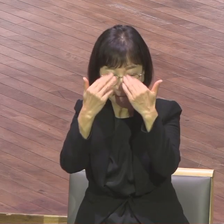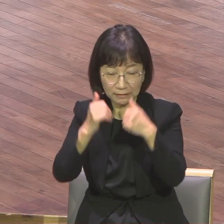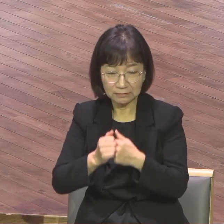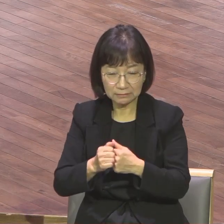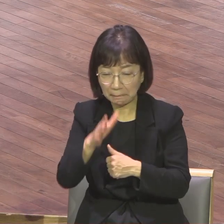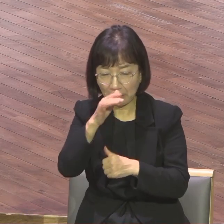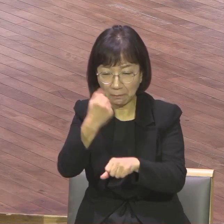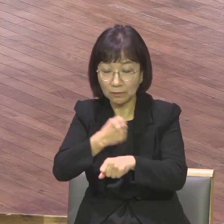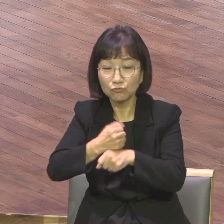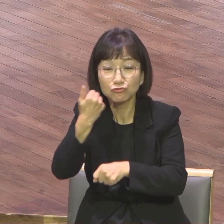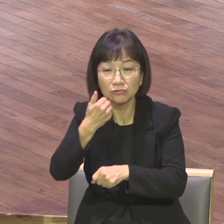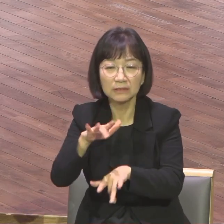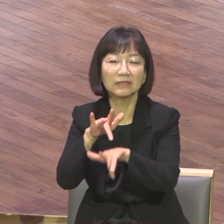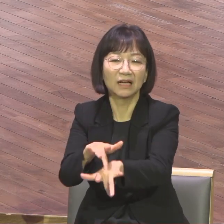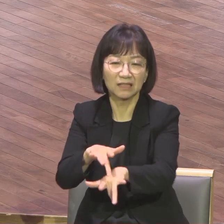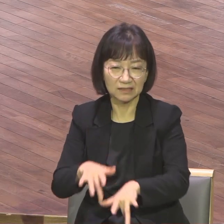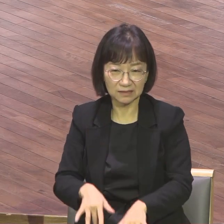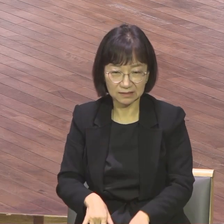속임수예요.